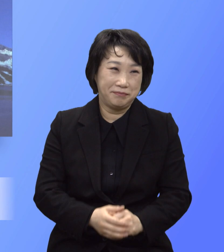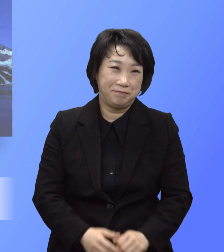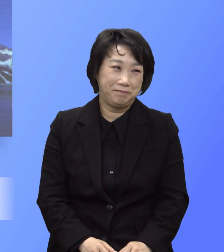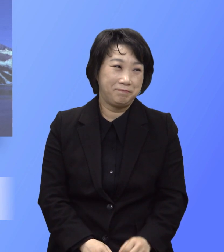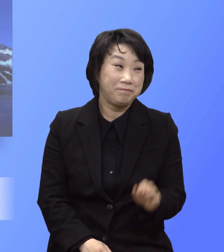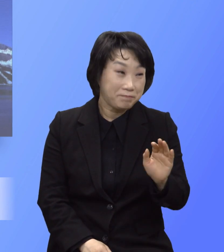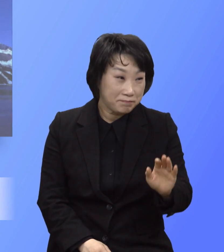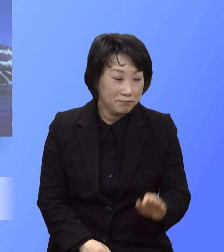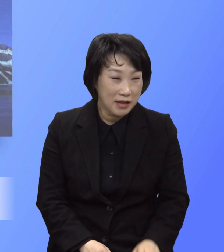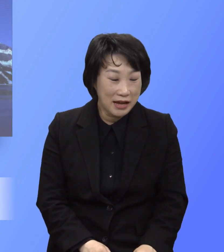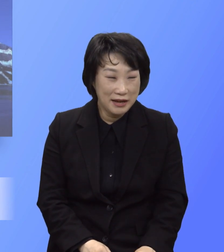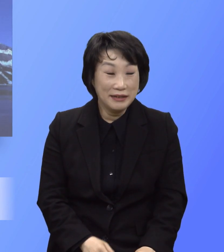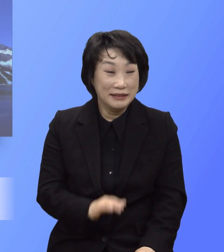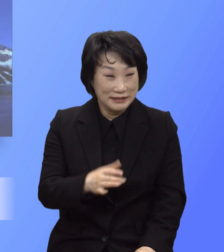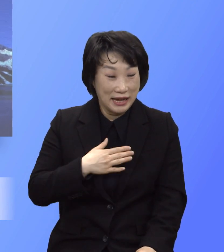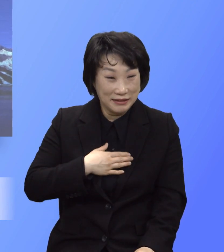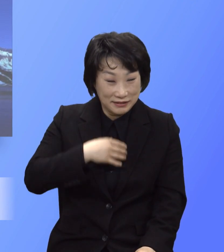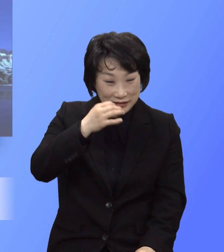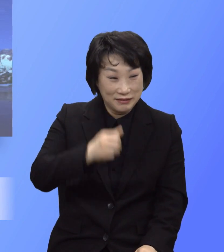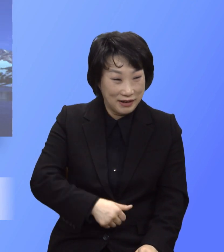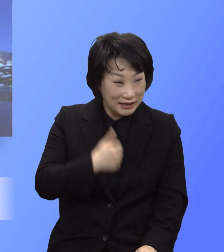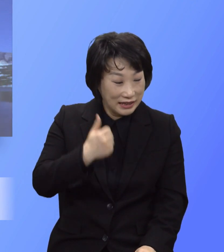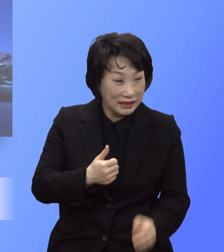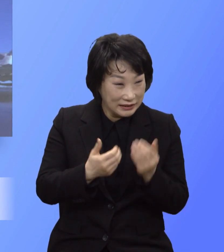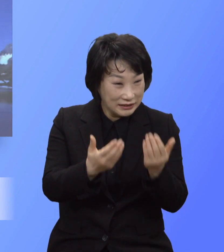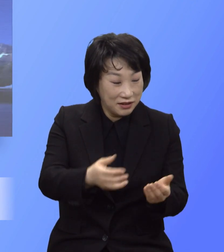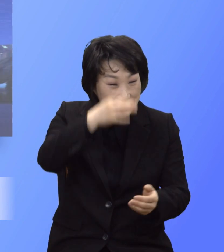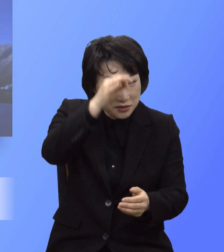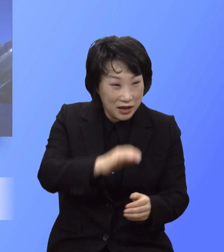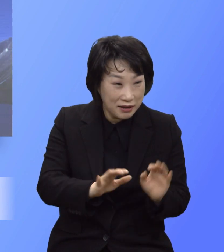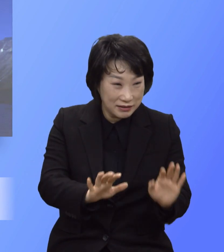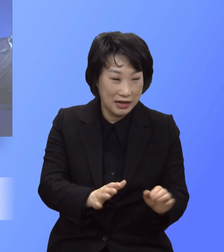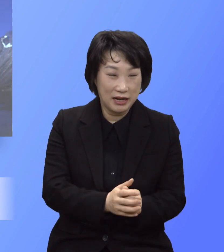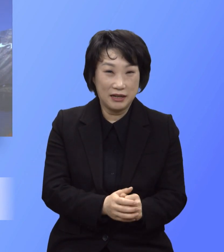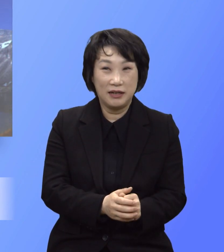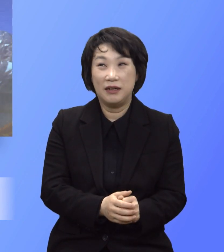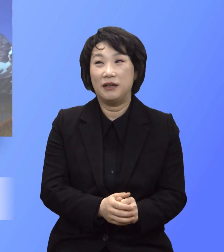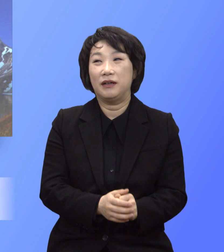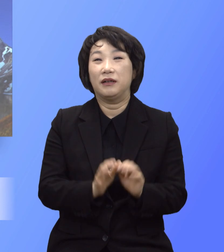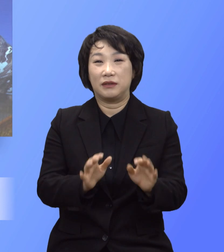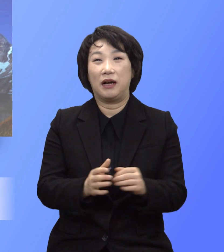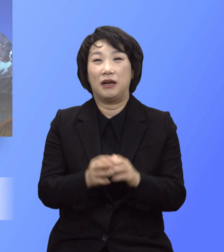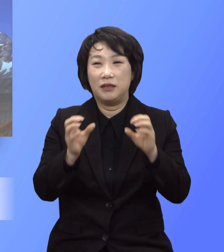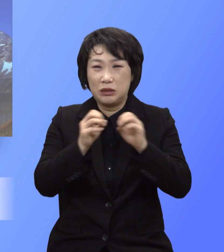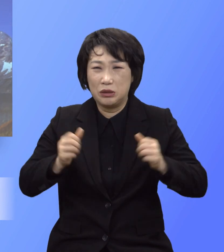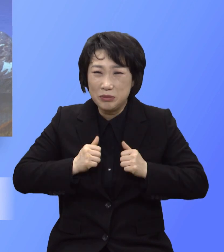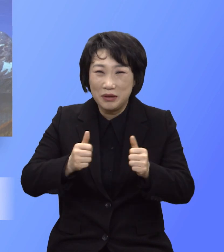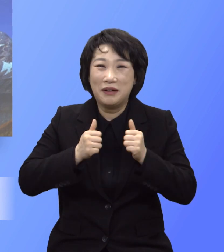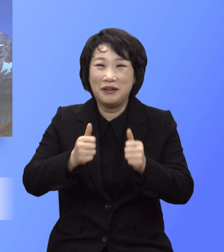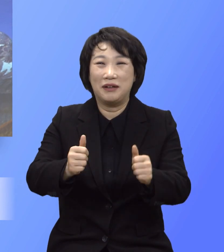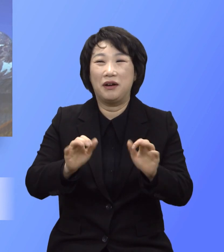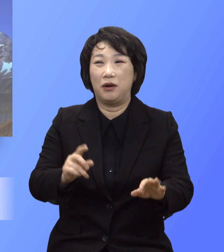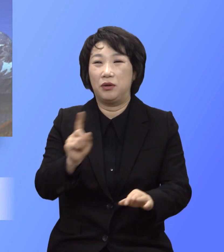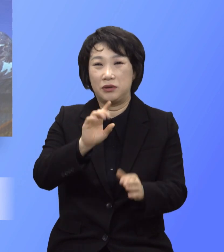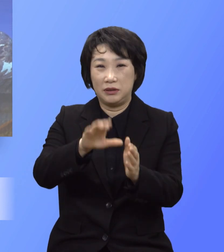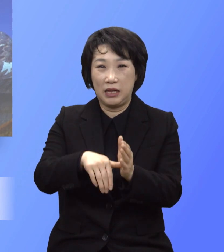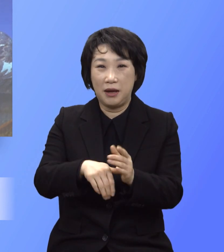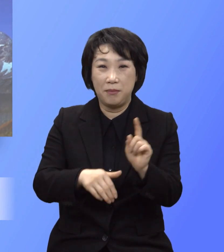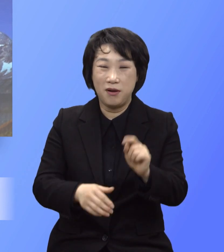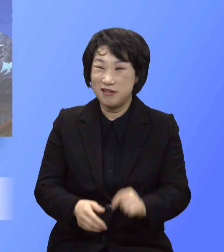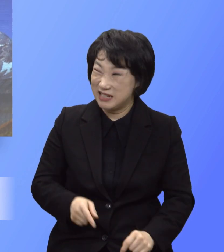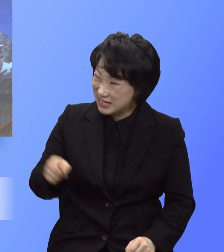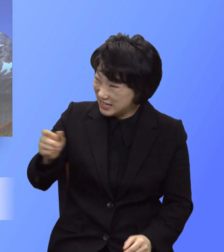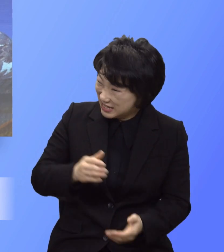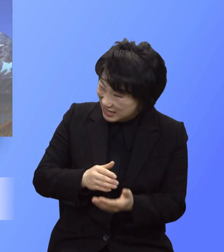제가 화나게 해서 죄송합니다. 그리고 또 합니다. 그리고 어떤 때는 막 당장에